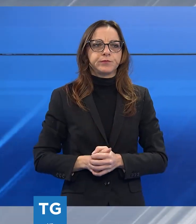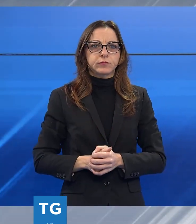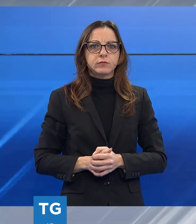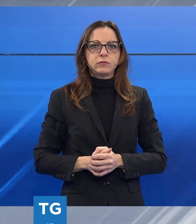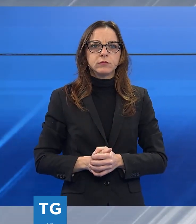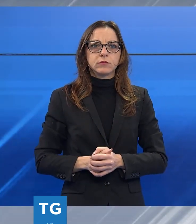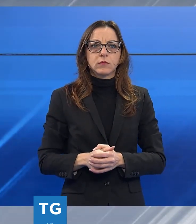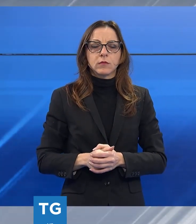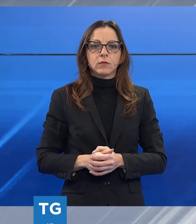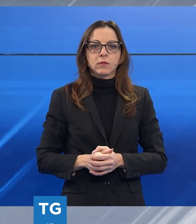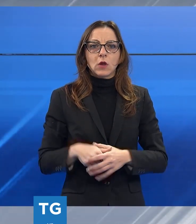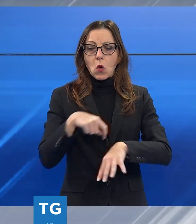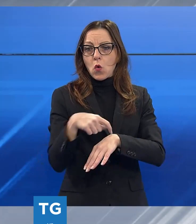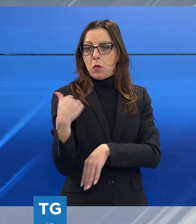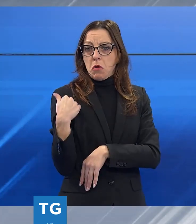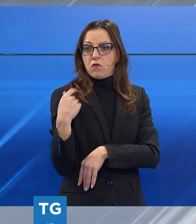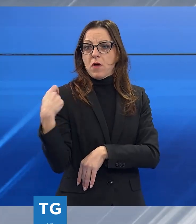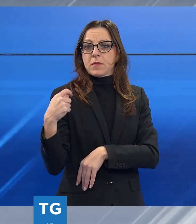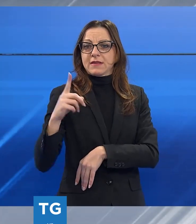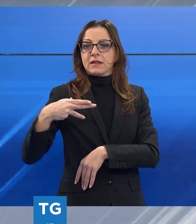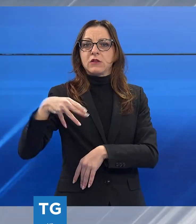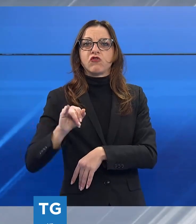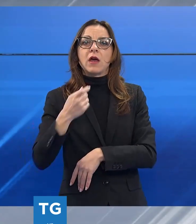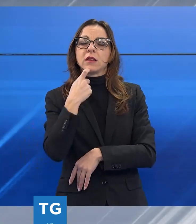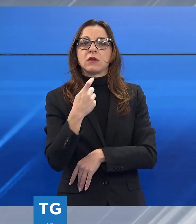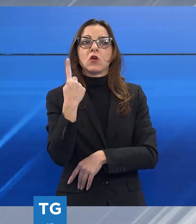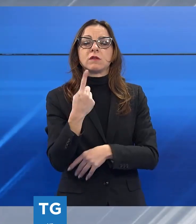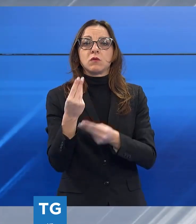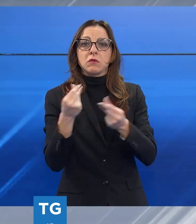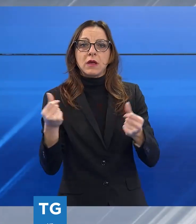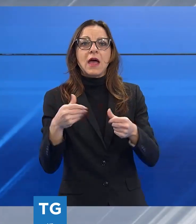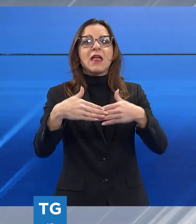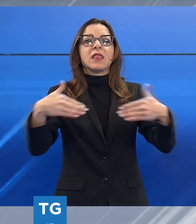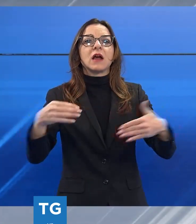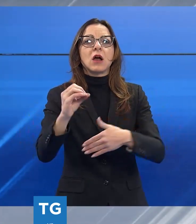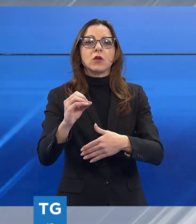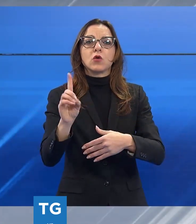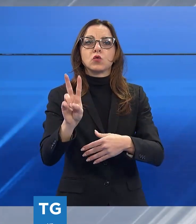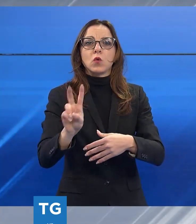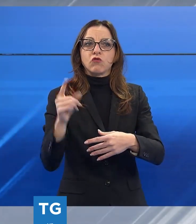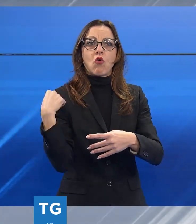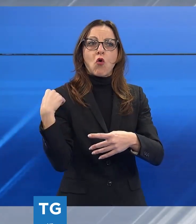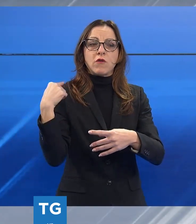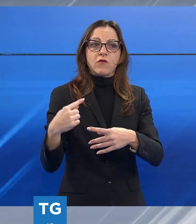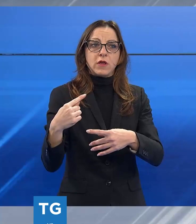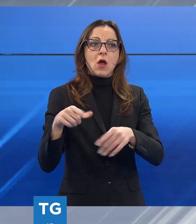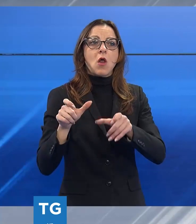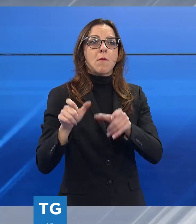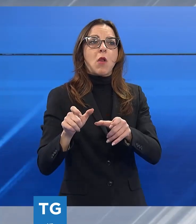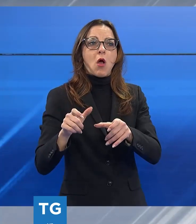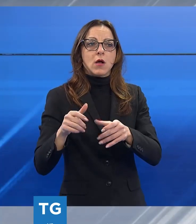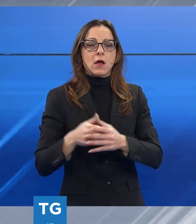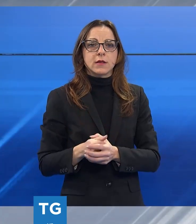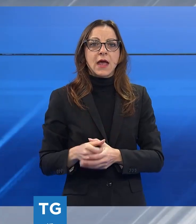Gianni aveva affermato che la situazione era praticamente risolta. La draga Aurieldo, tuttavia, da due giorni è ferma in banchina. Si è sempre esistita la